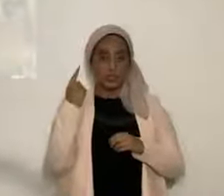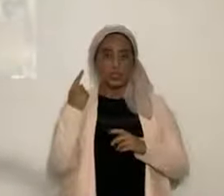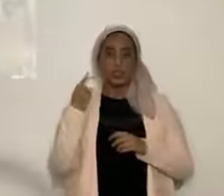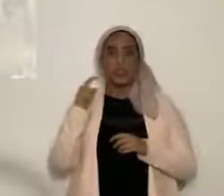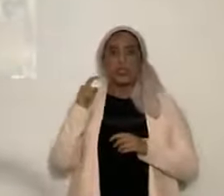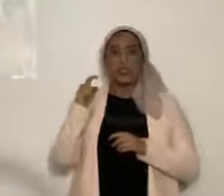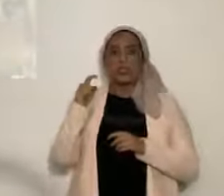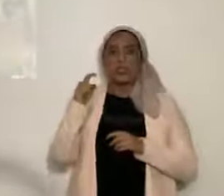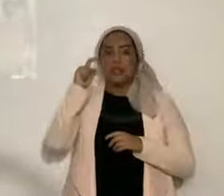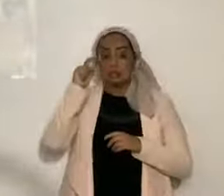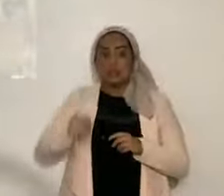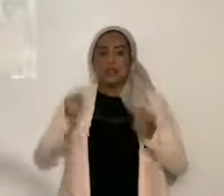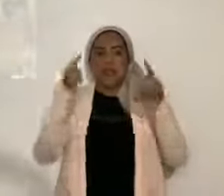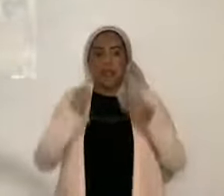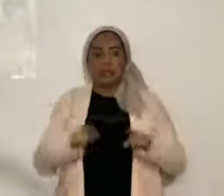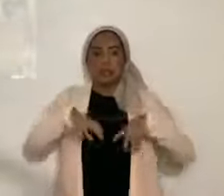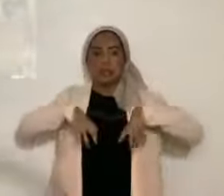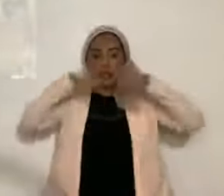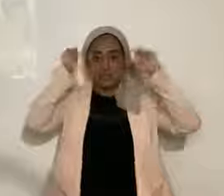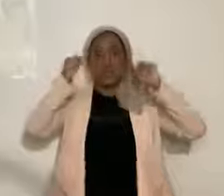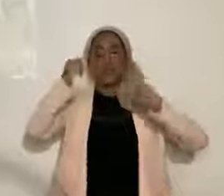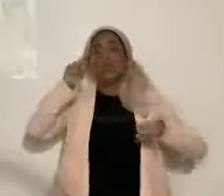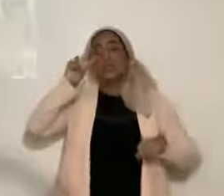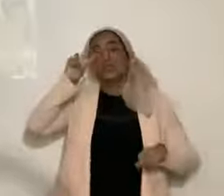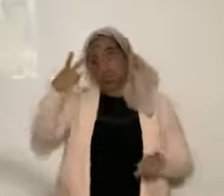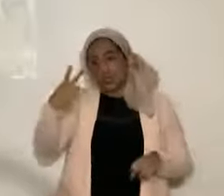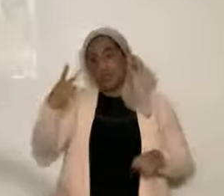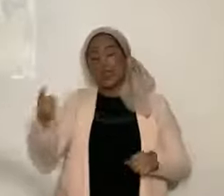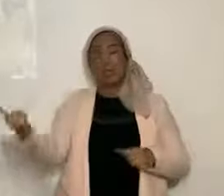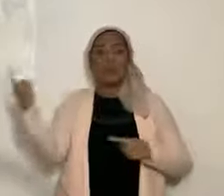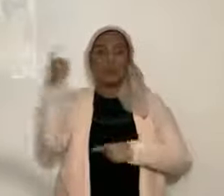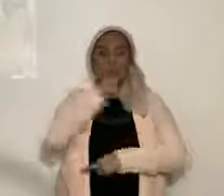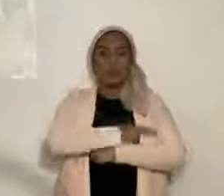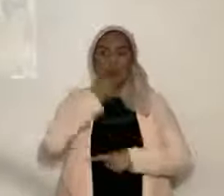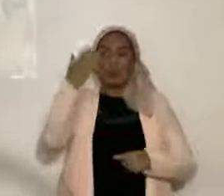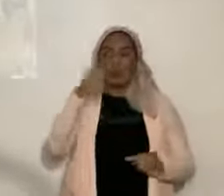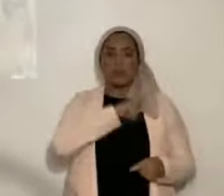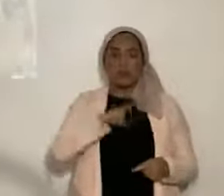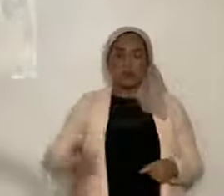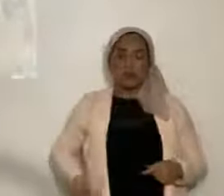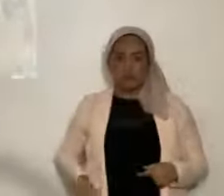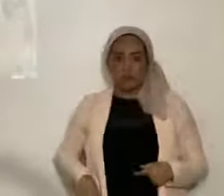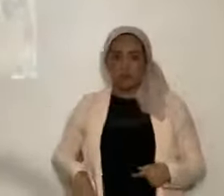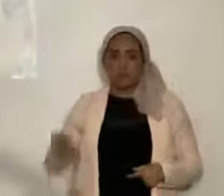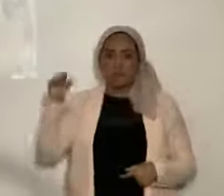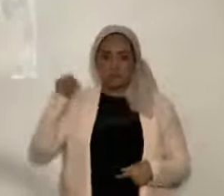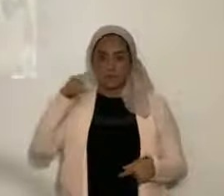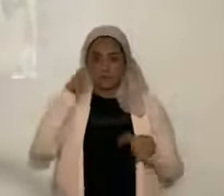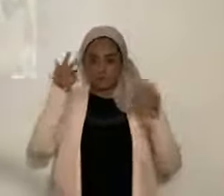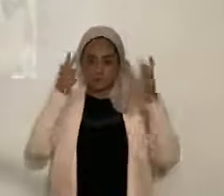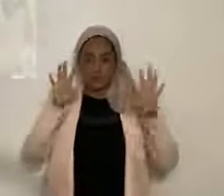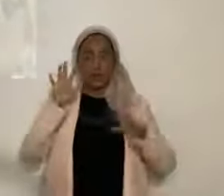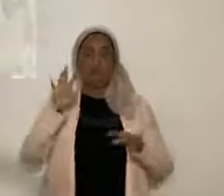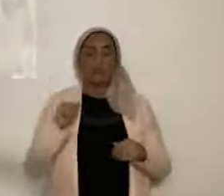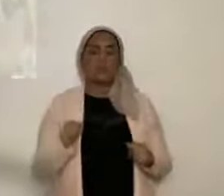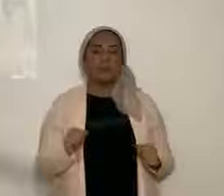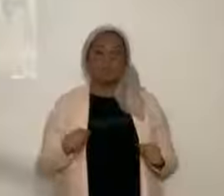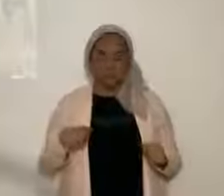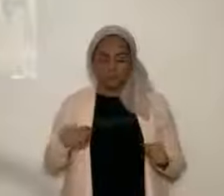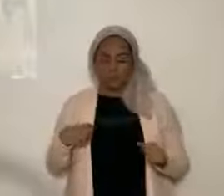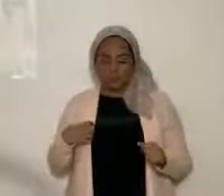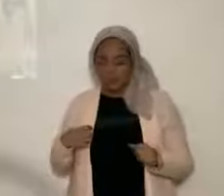necesitaría suceder el Natsal. Y segundo, el día del Señor. Sí, ya lo vimos en 1 Tesalonicenses